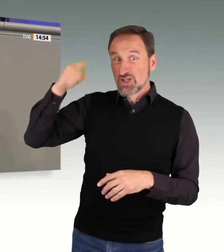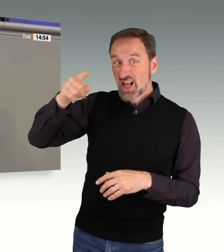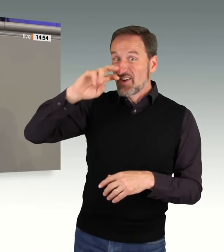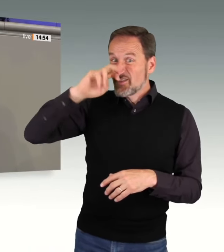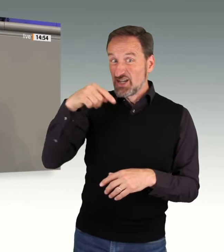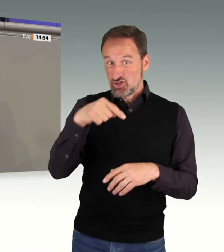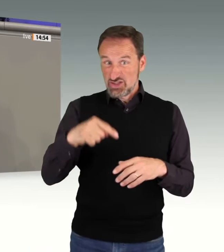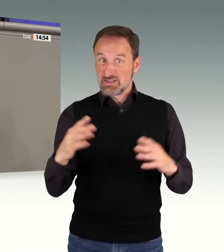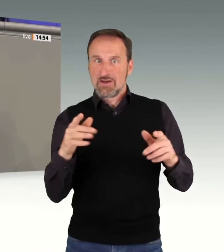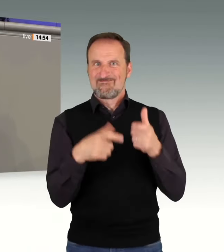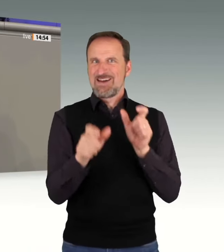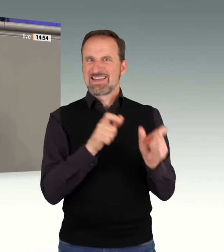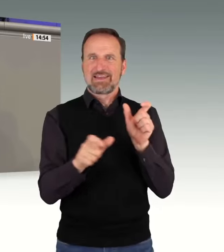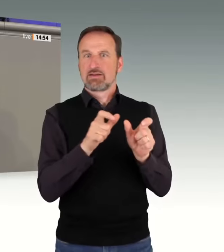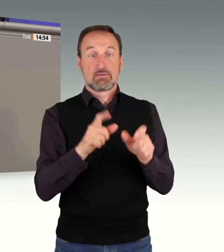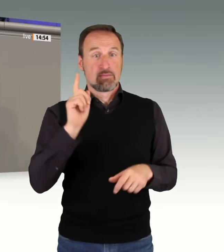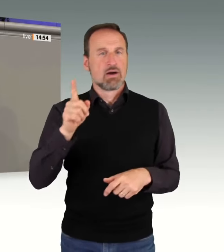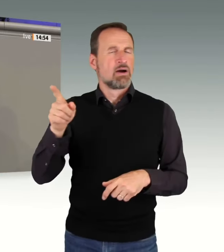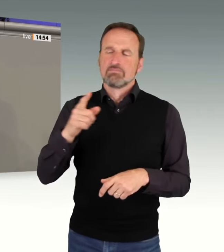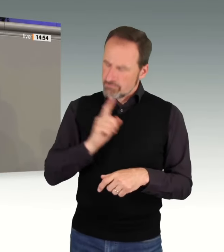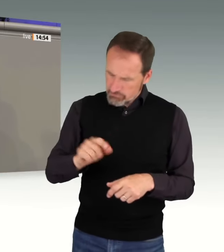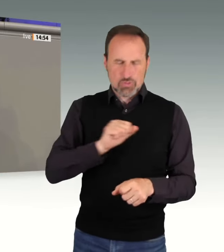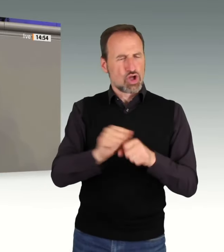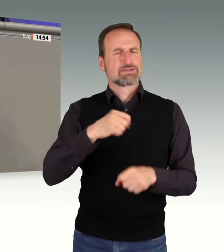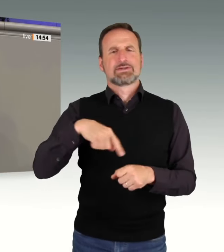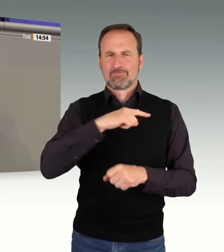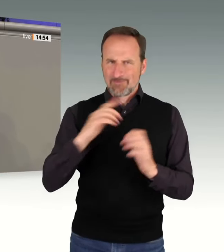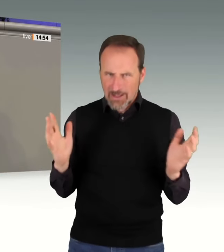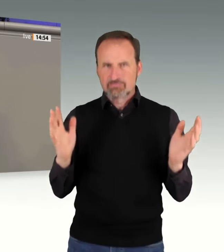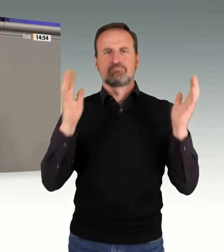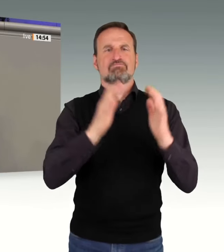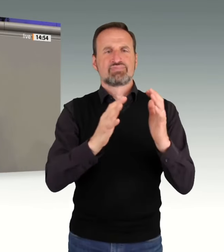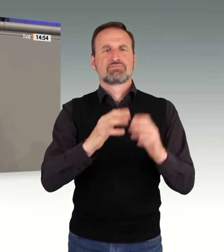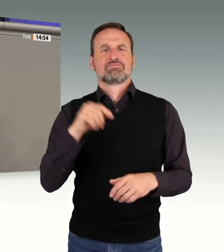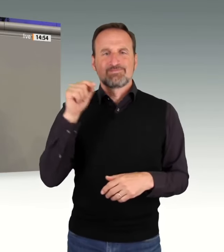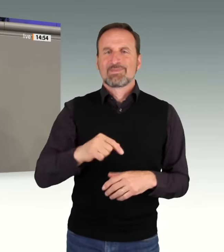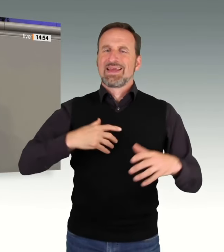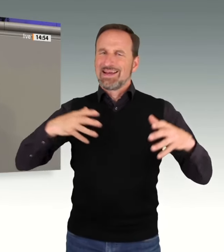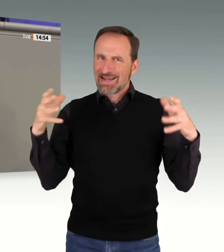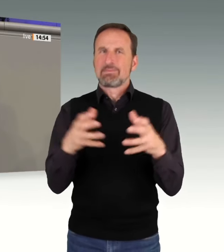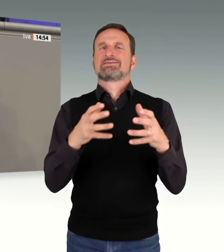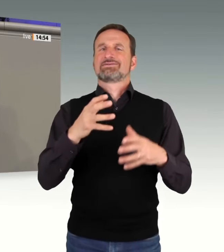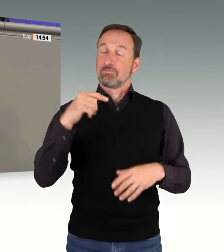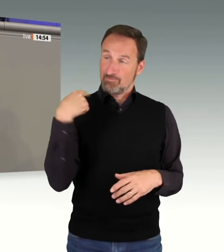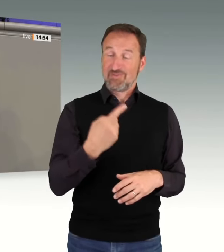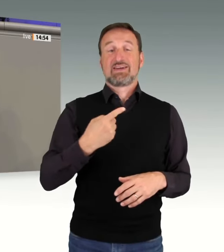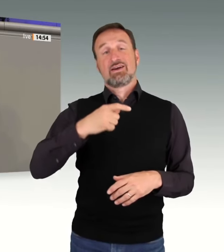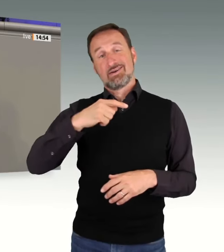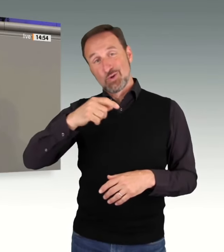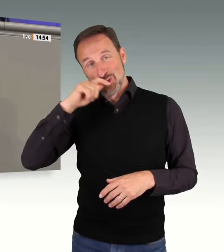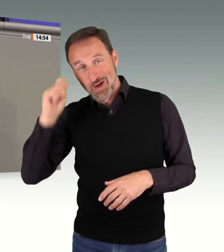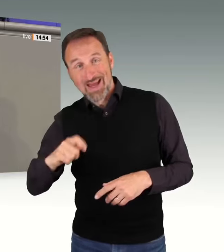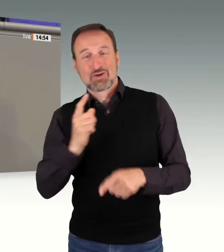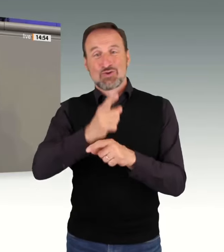zerstören kann, wie Russland schon mehrfach gemacht hat, damit alle Stimmen bemerkbar sein werden, die Stimmen der Welt. Bei dem